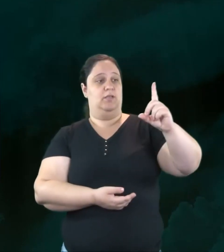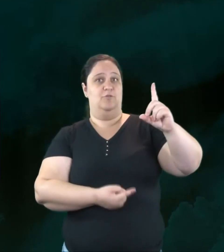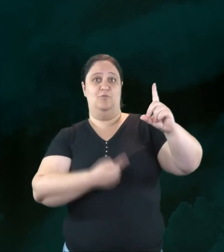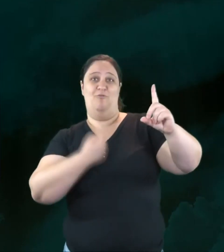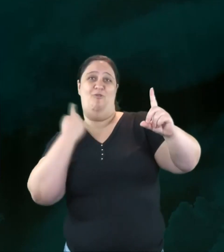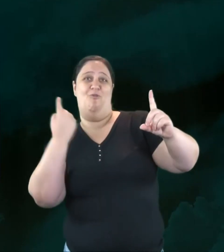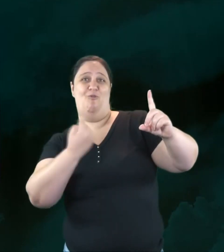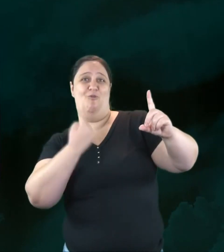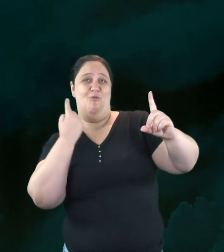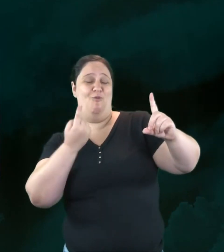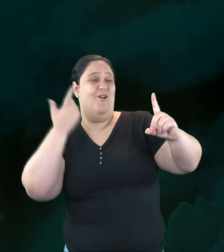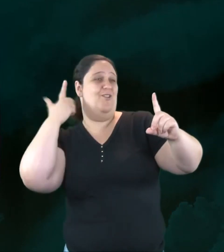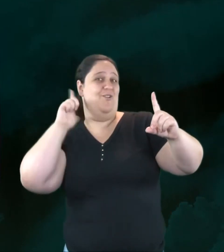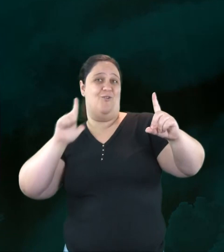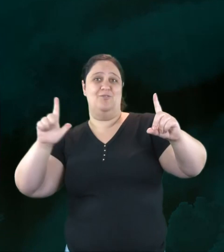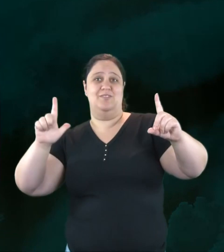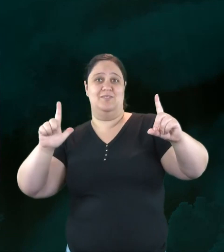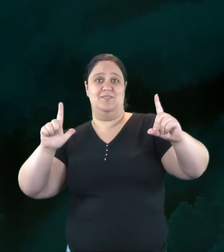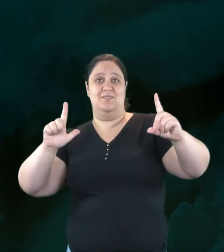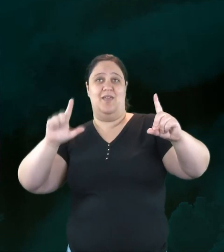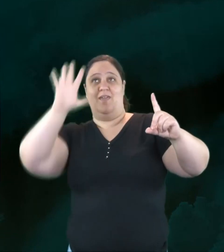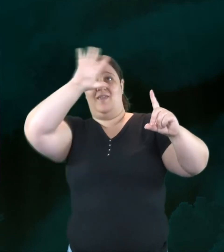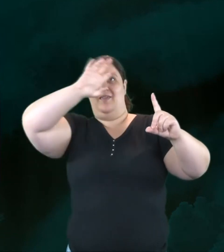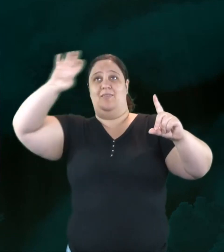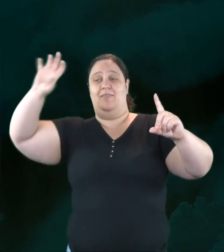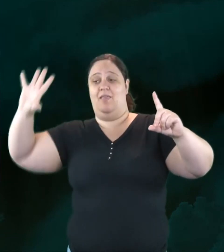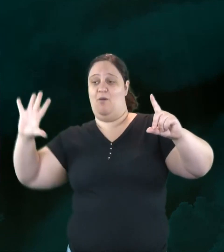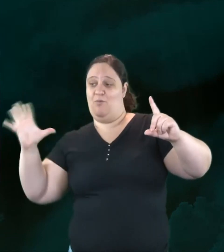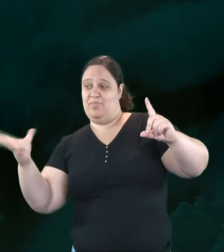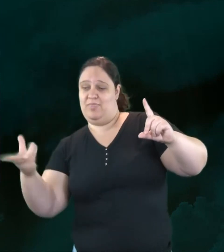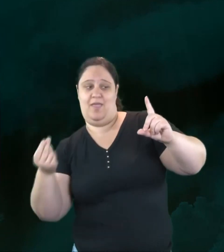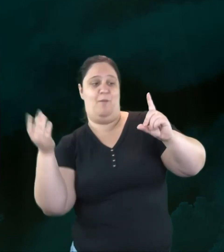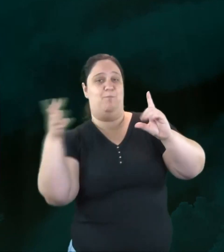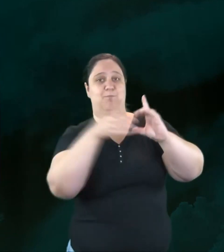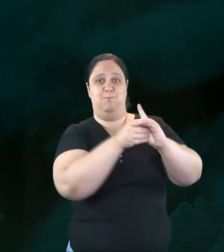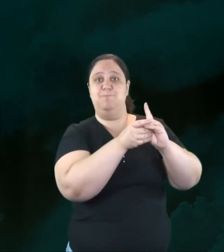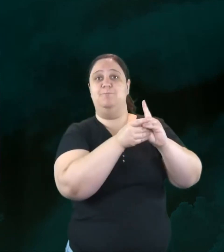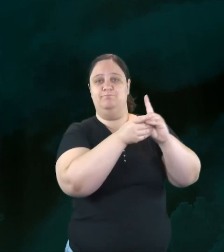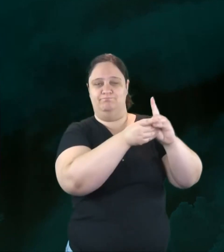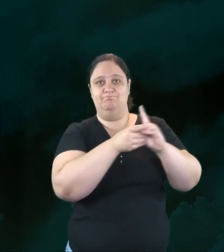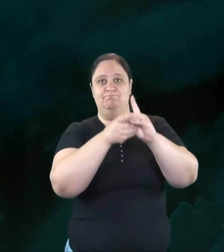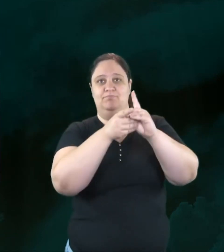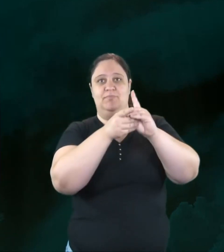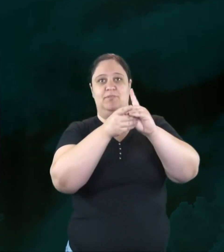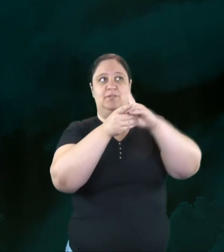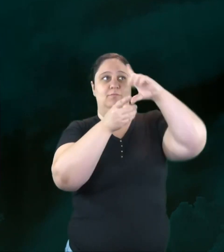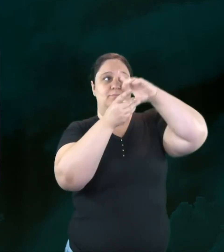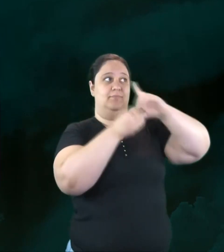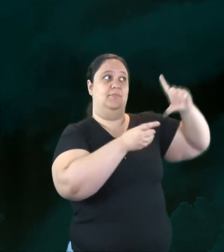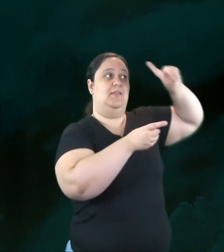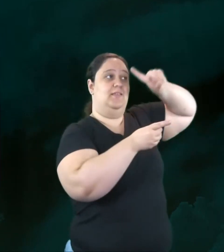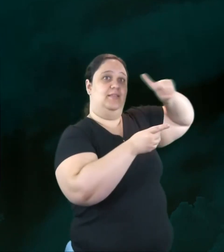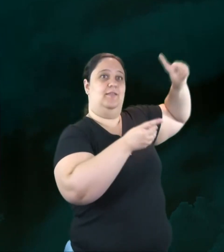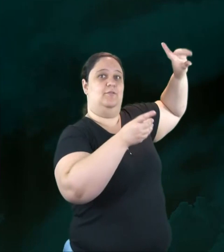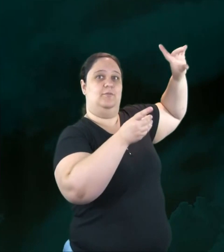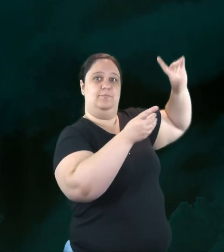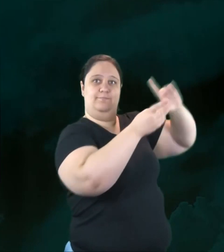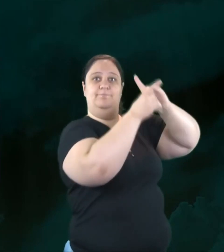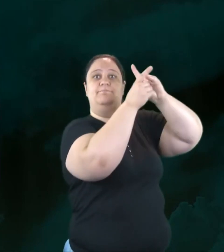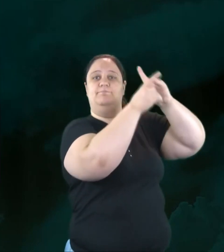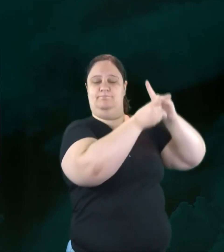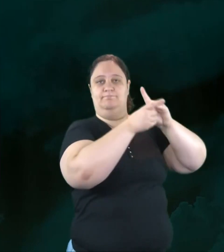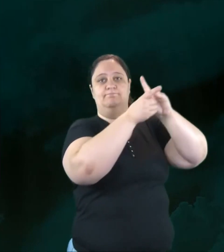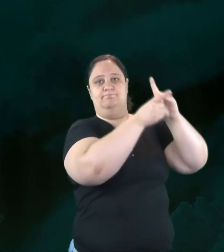toda a criação nele e através dele em Deus. porque ele é o único que é o próprio